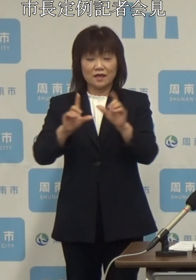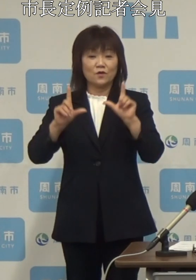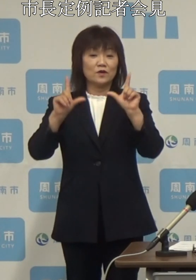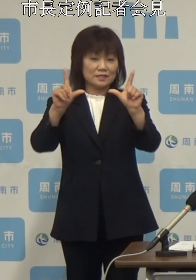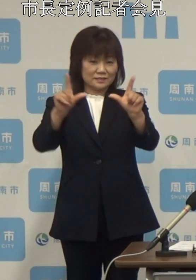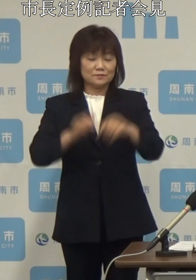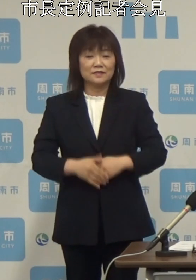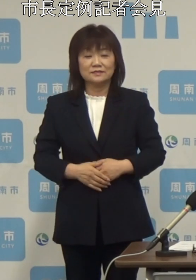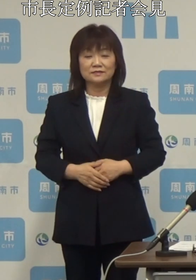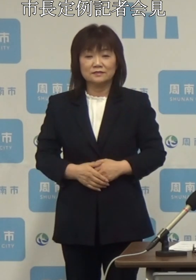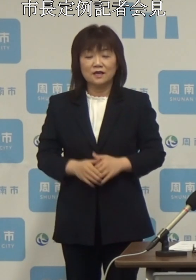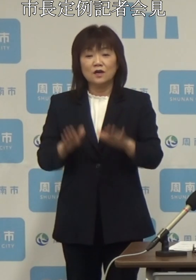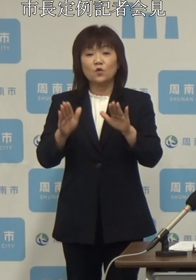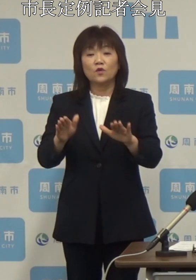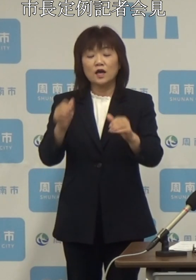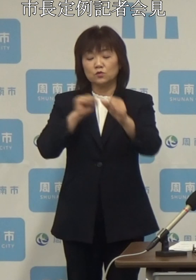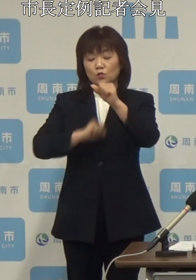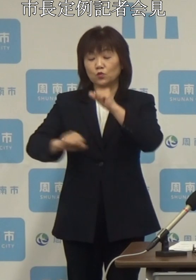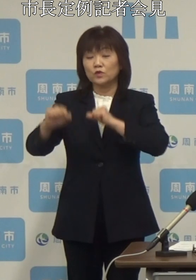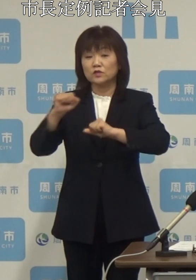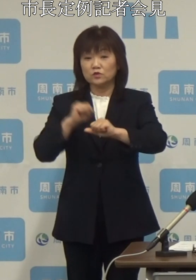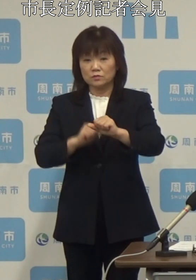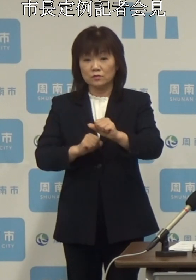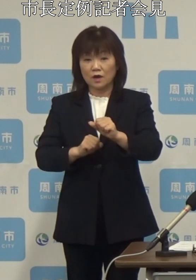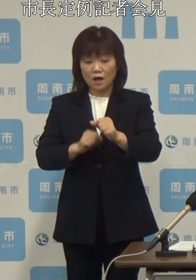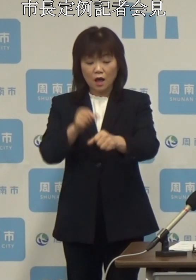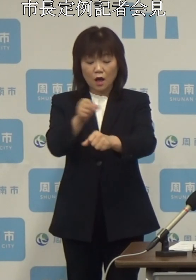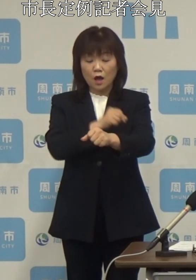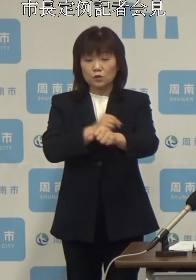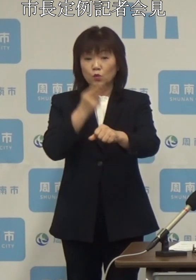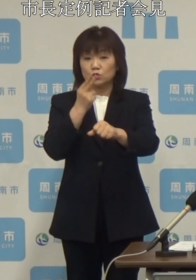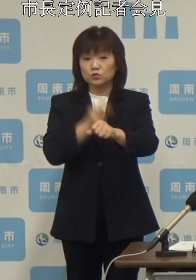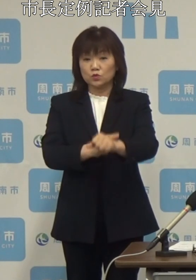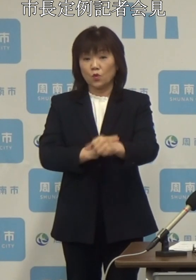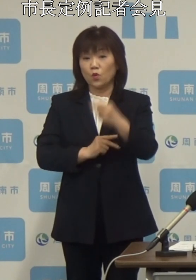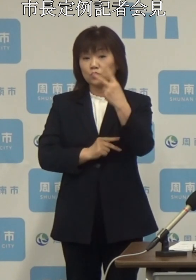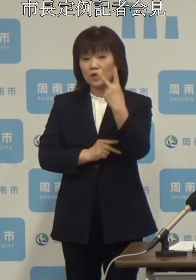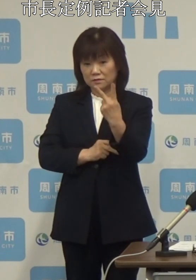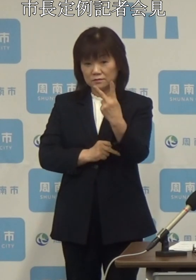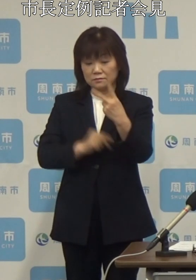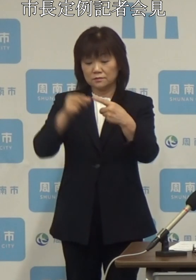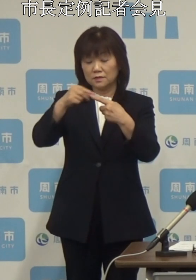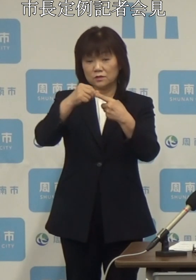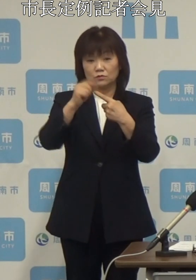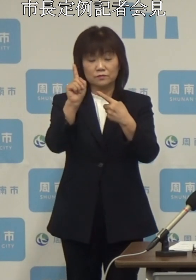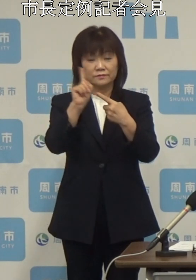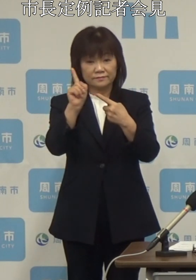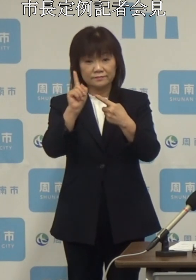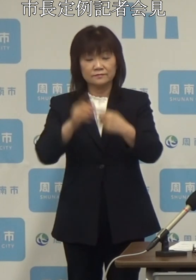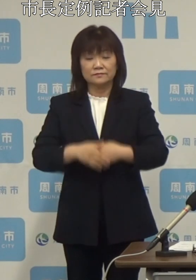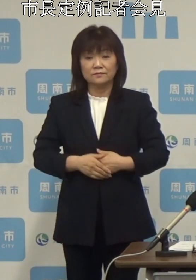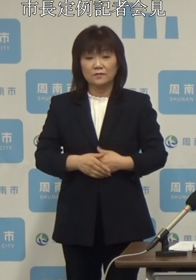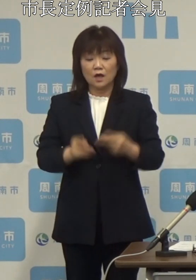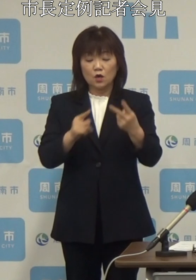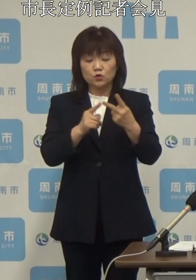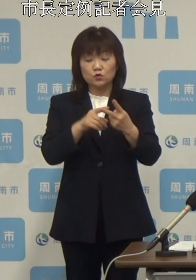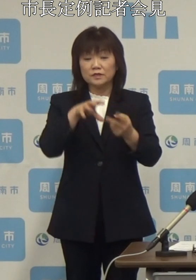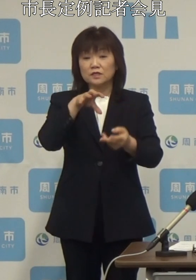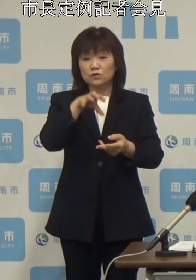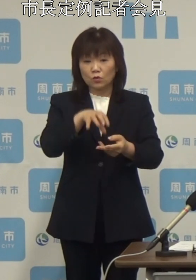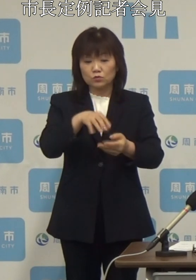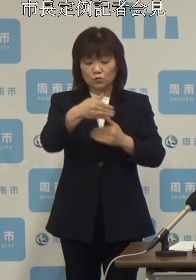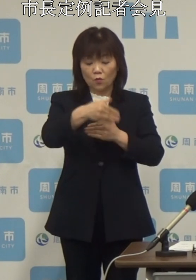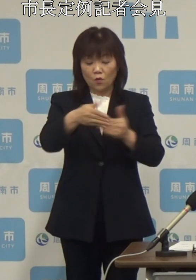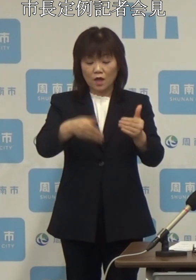をいたします。今回の取り組みには2つの特徴がございます。1つ目は郵便局のス